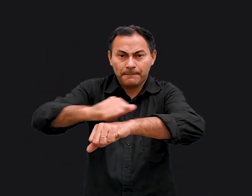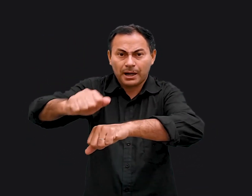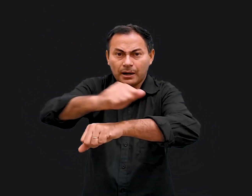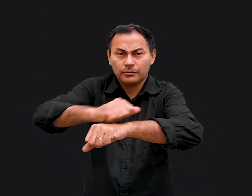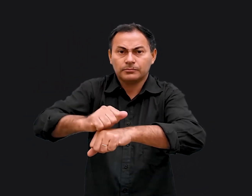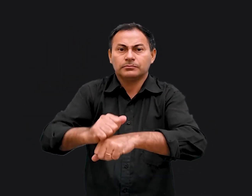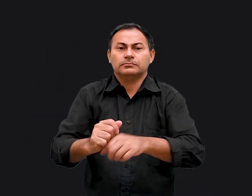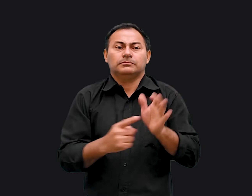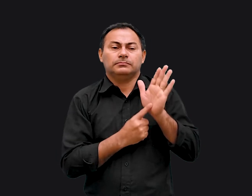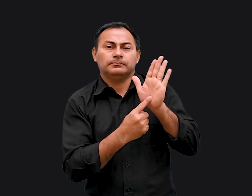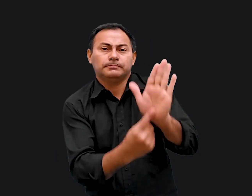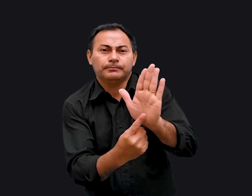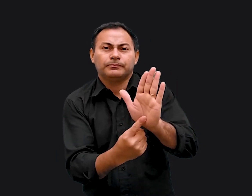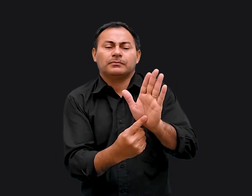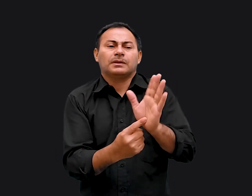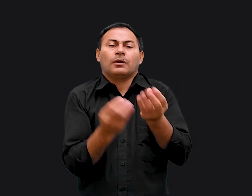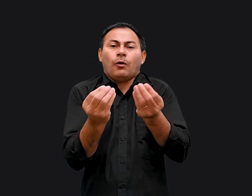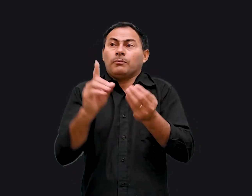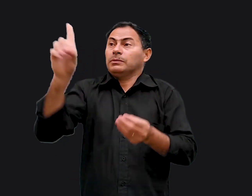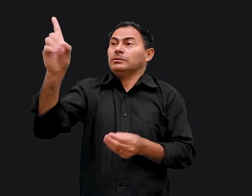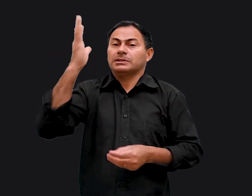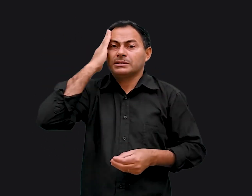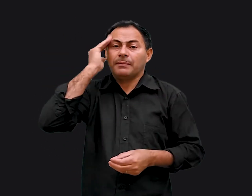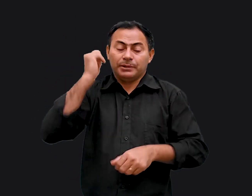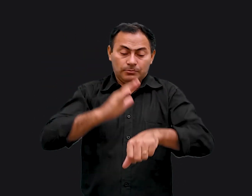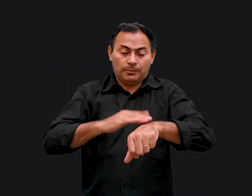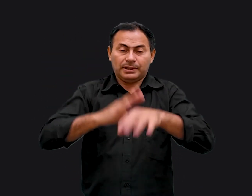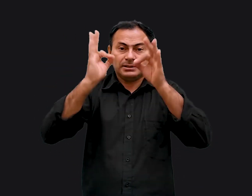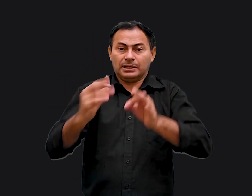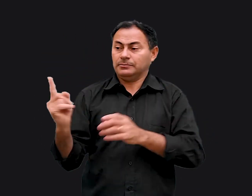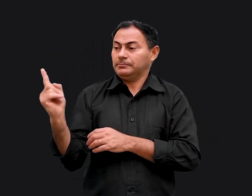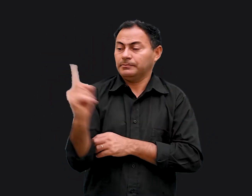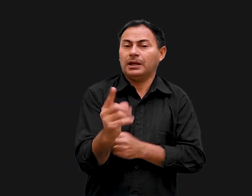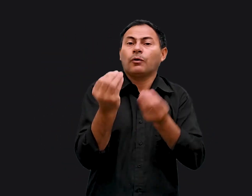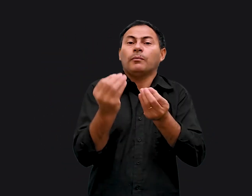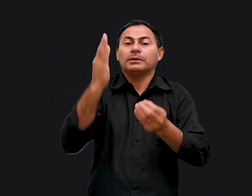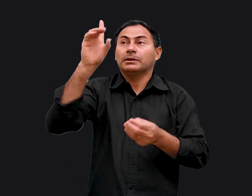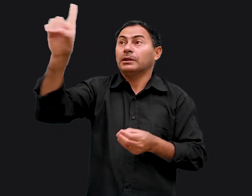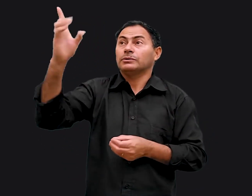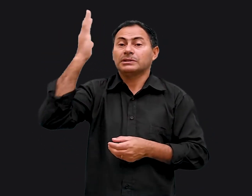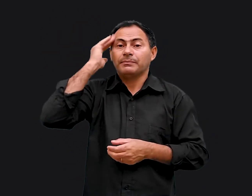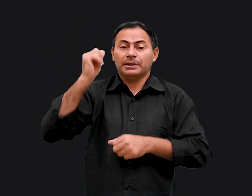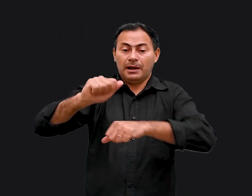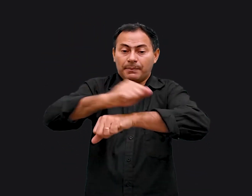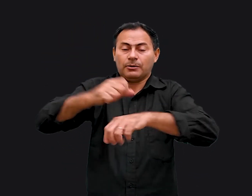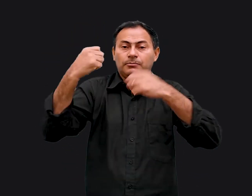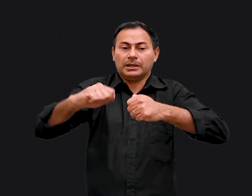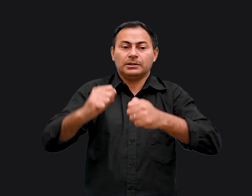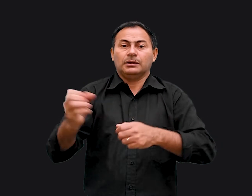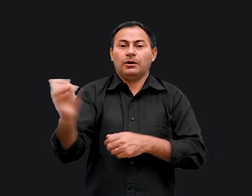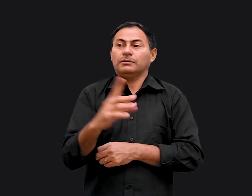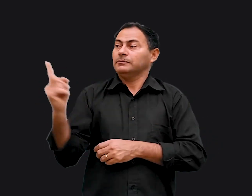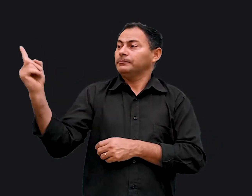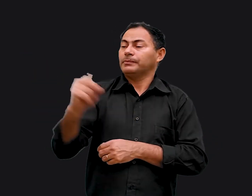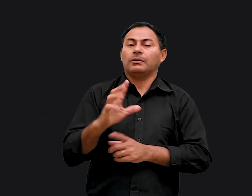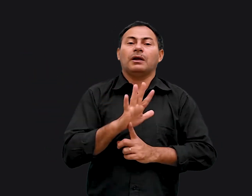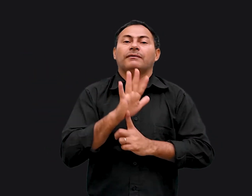Abraão, apareceu, enfim, como Deus sabia o momento certo de aparecer, como Deus sabia que Abraão precisava de uma nova aparição ou